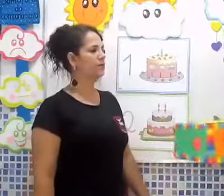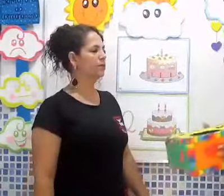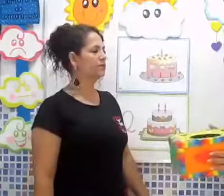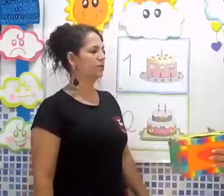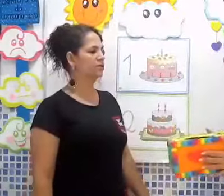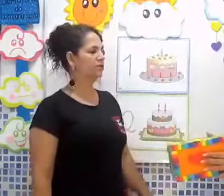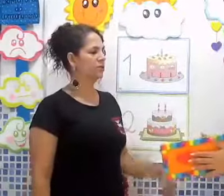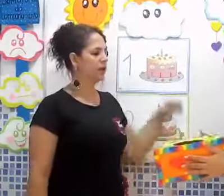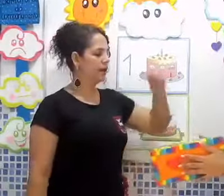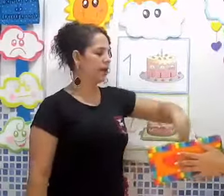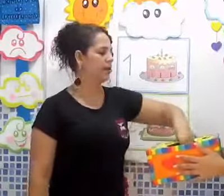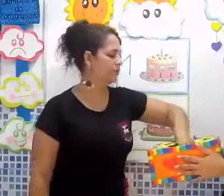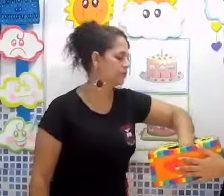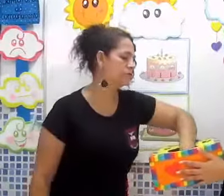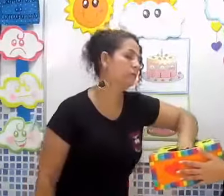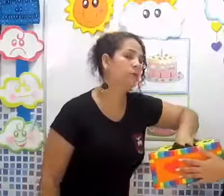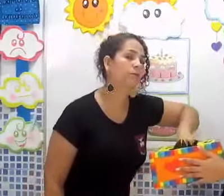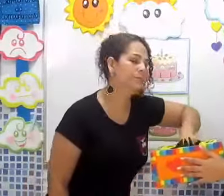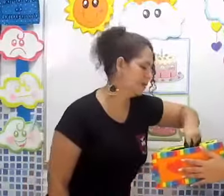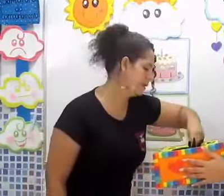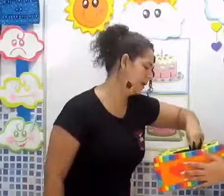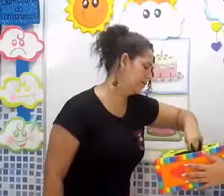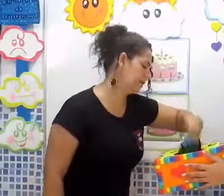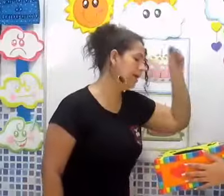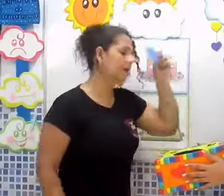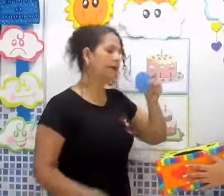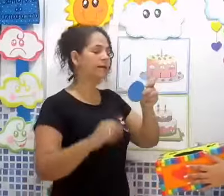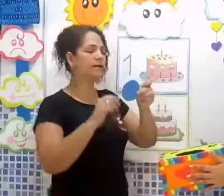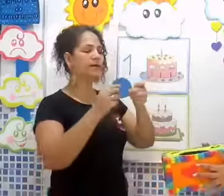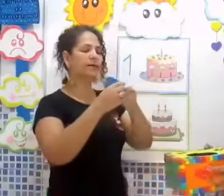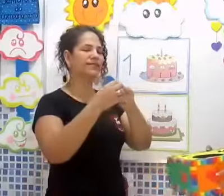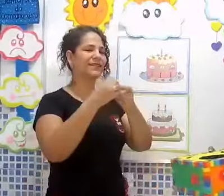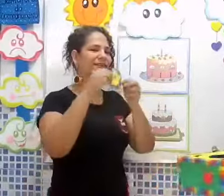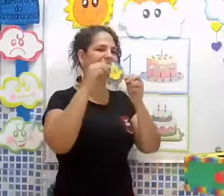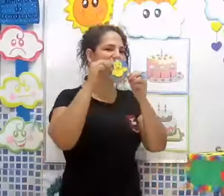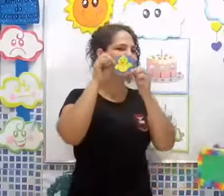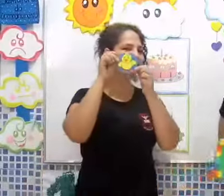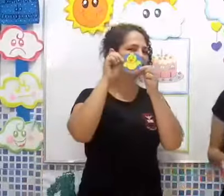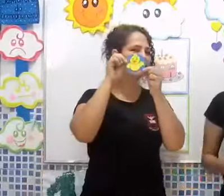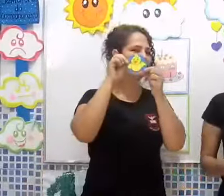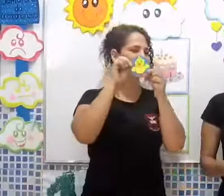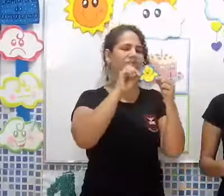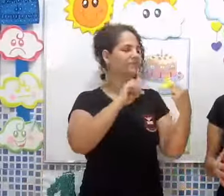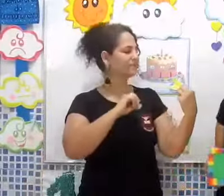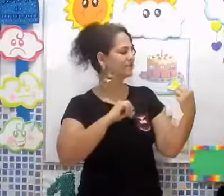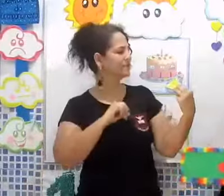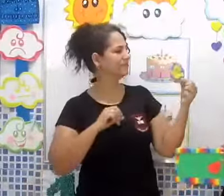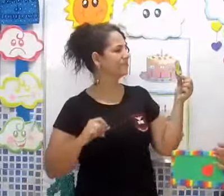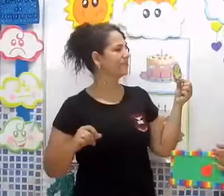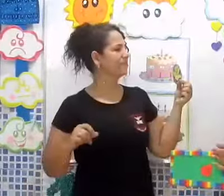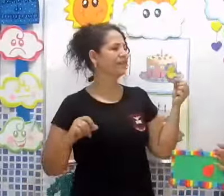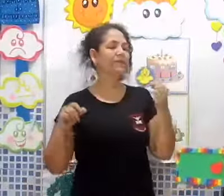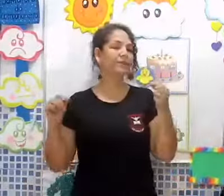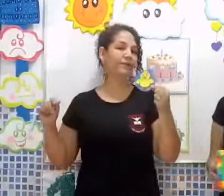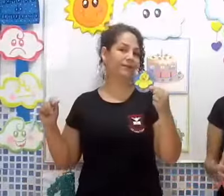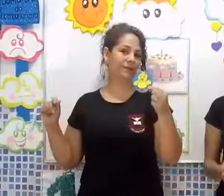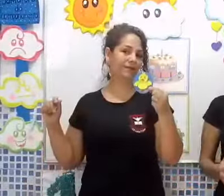uma música, tá bom? Eu vou escolher uma bem legal aqui. Essa aqui, ó. Eu gosto dessa. A gente também